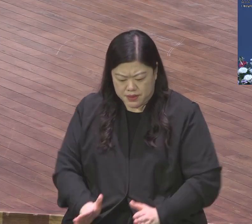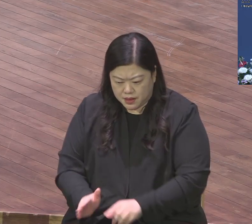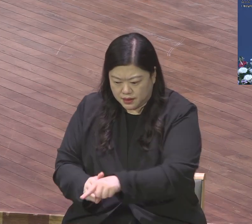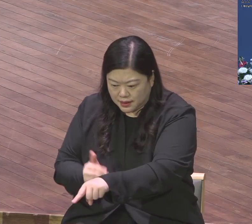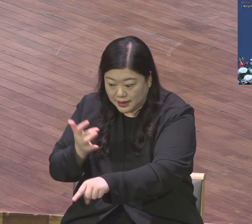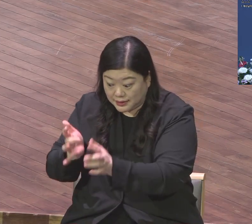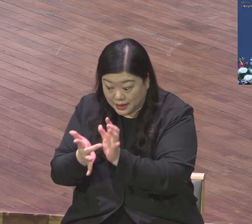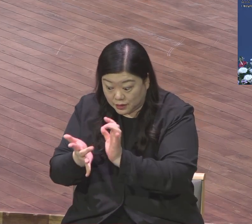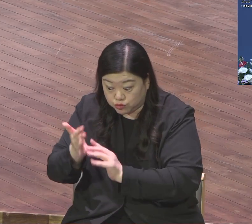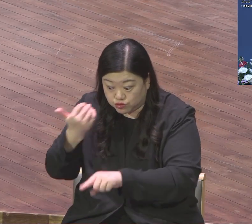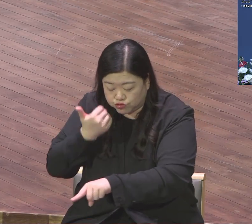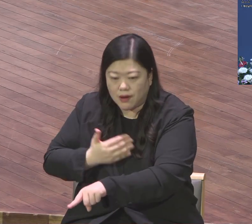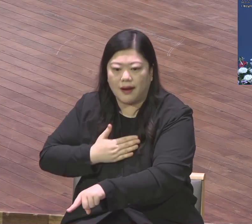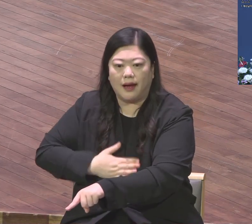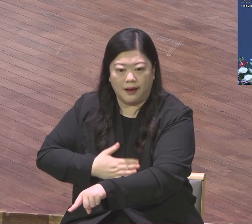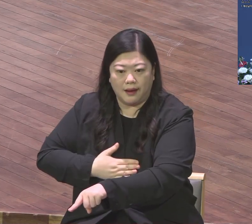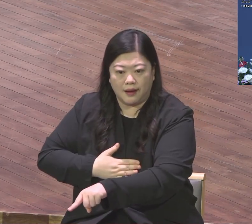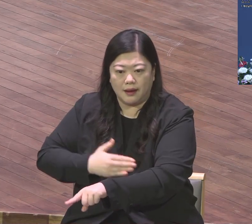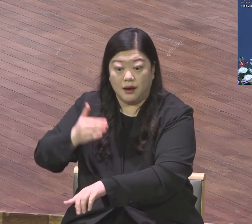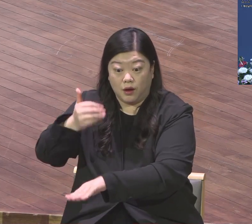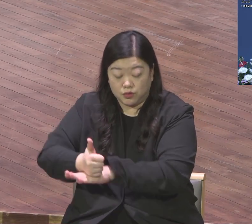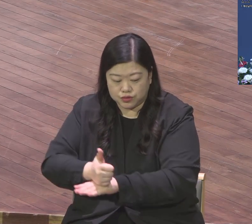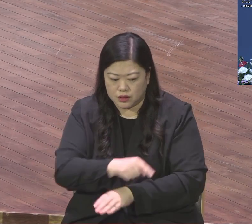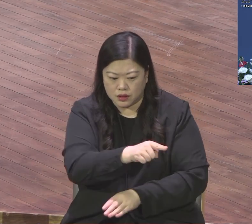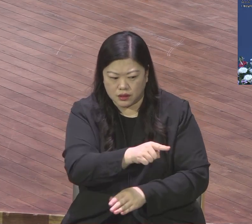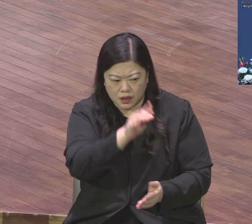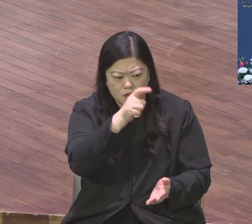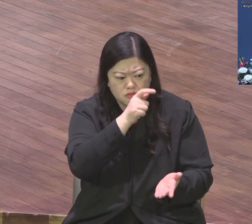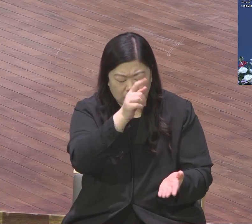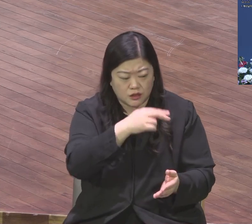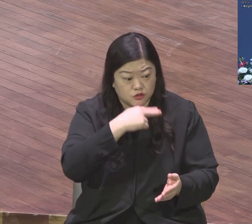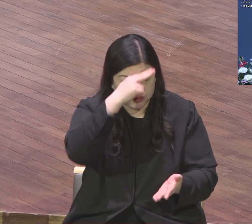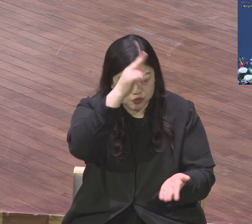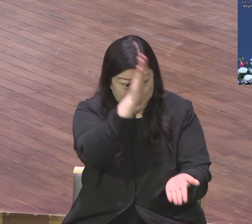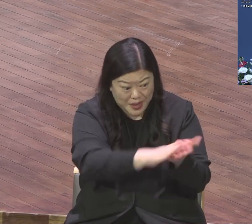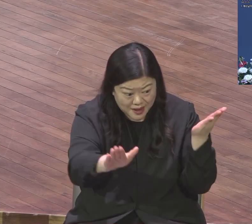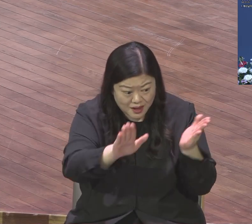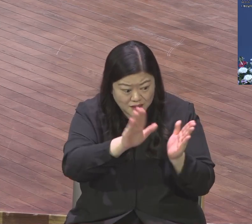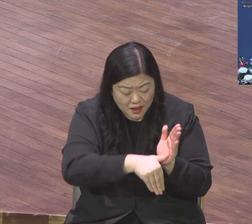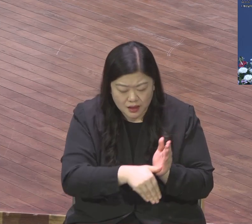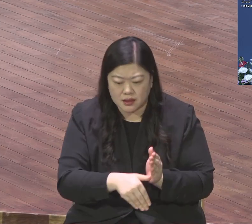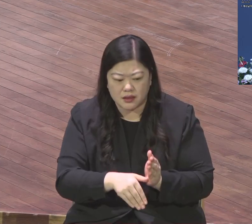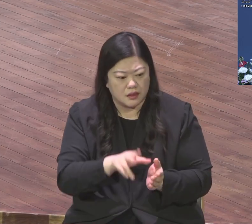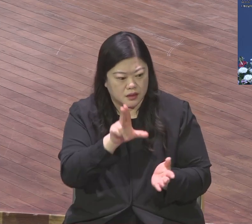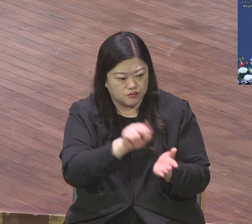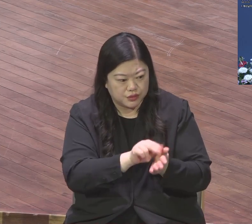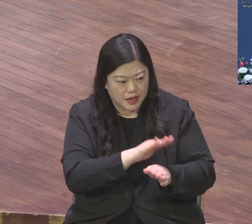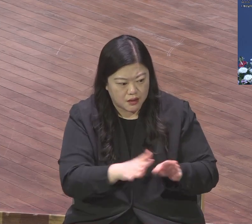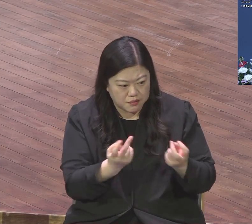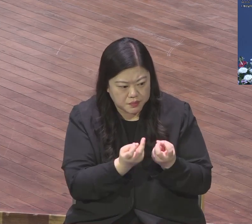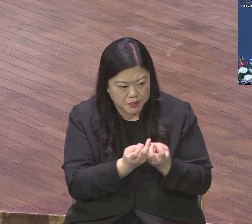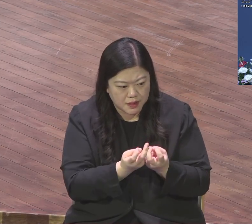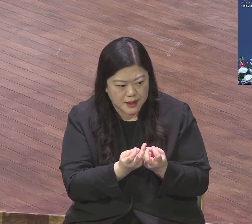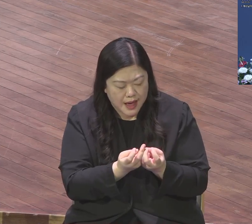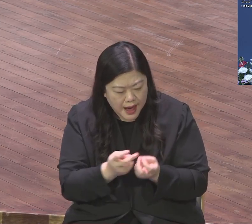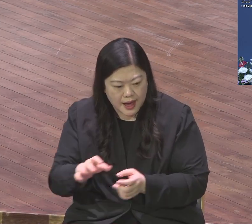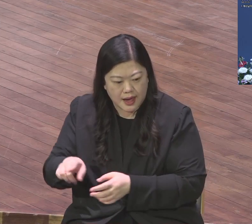그래서 그 문제를 해결할 수 있는 분은 창조주 하나님 예수님밖에